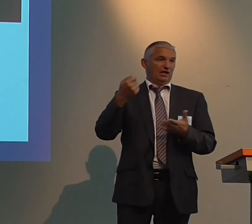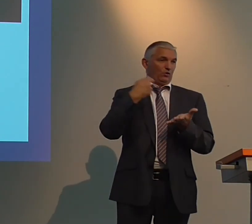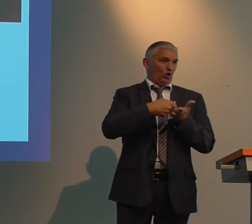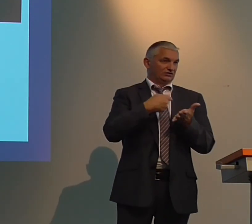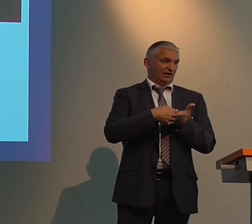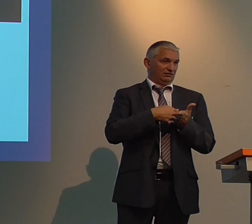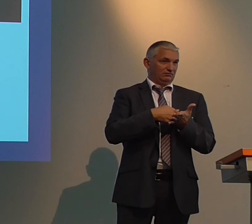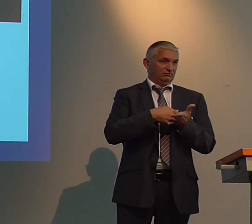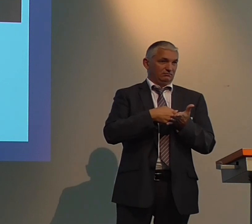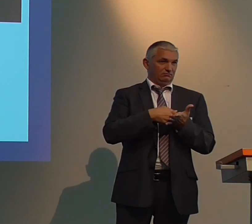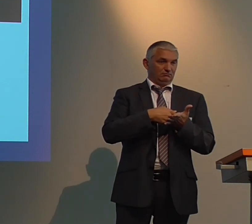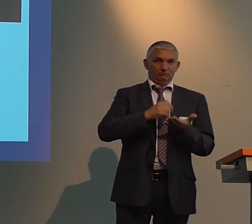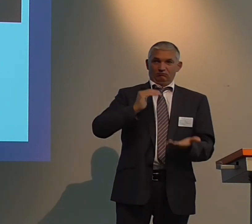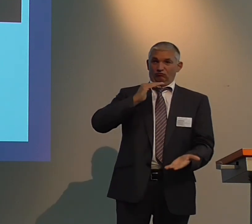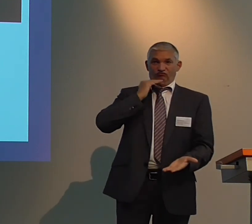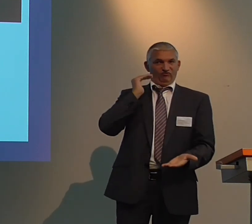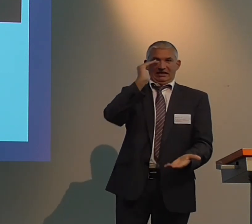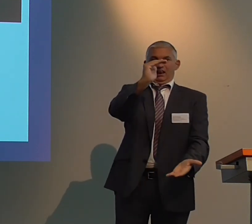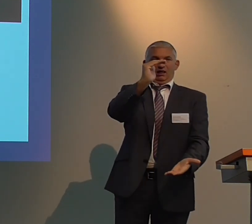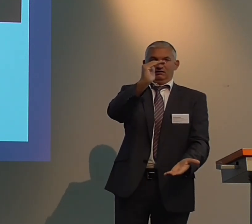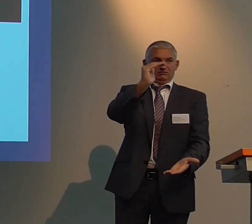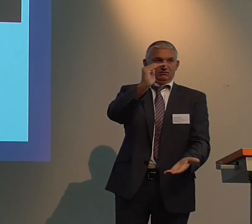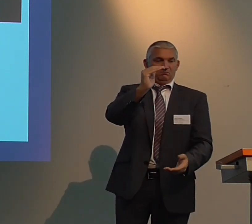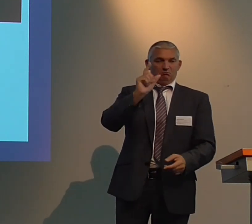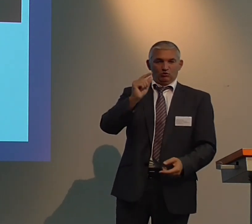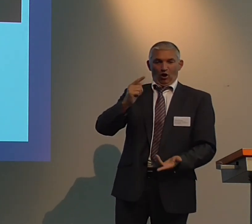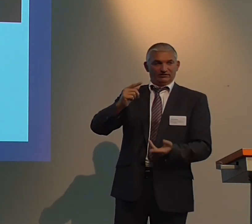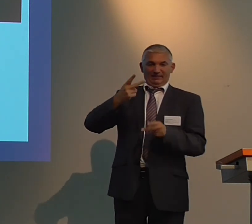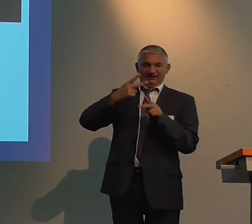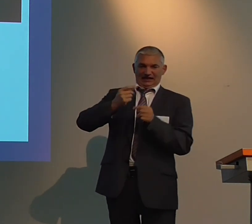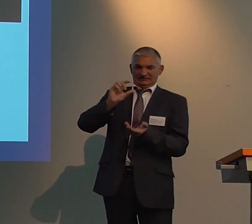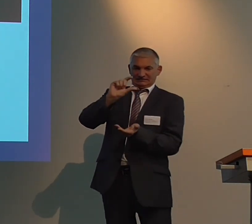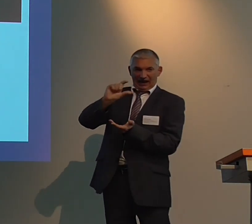90% der Kosten trägt. Also das ist eine ganze Menge. Und